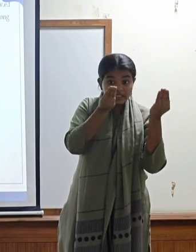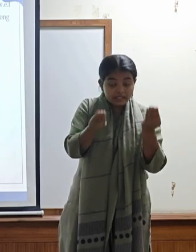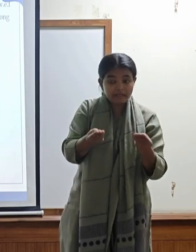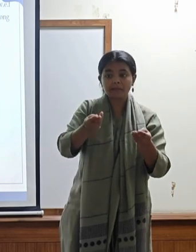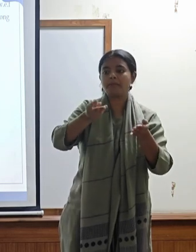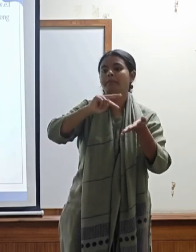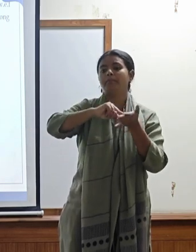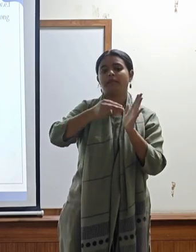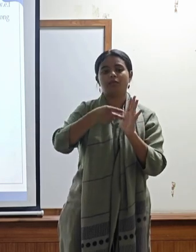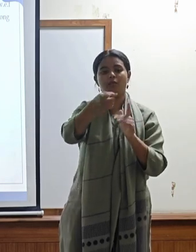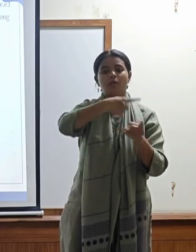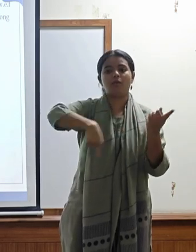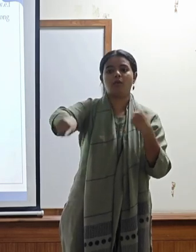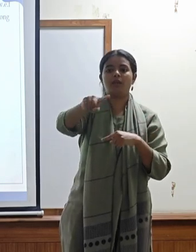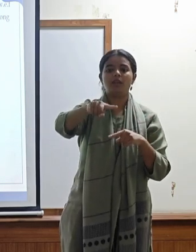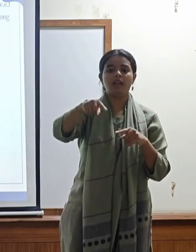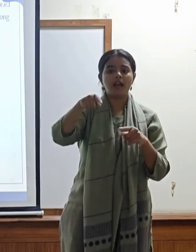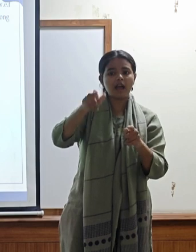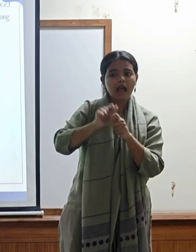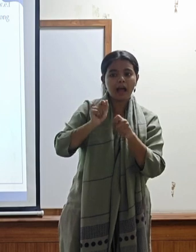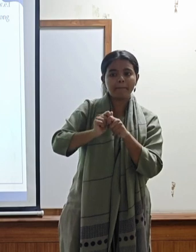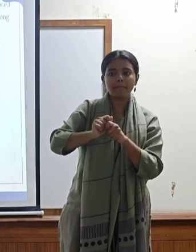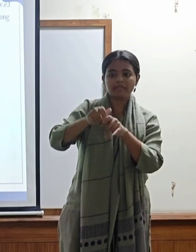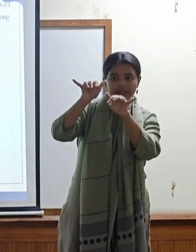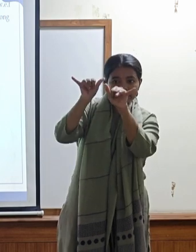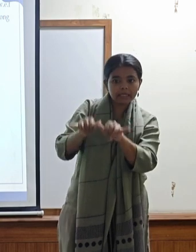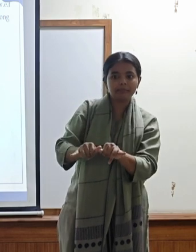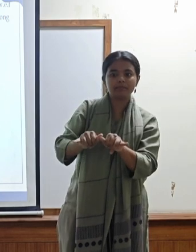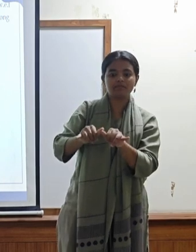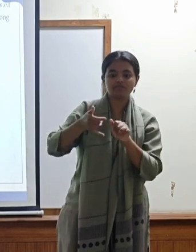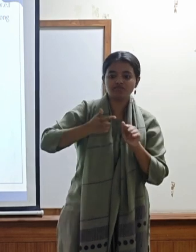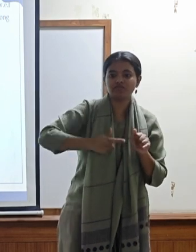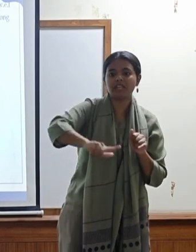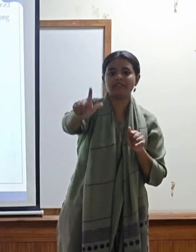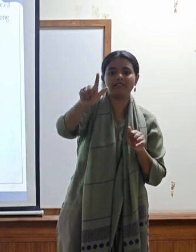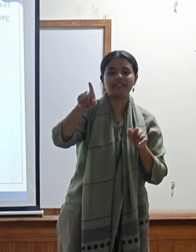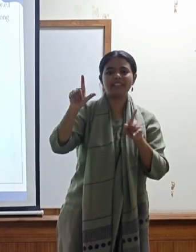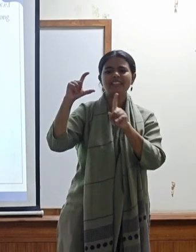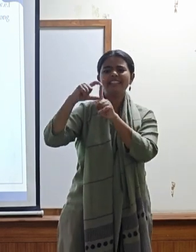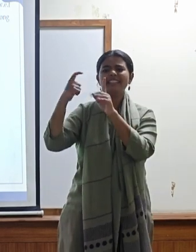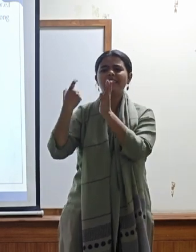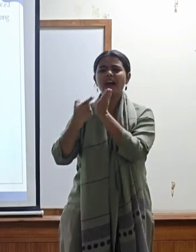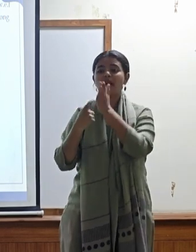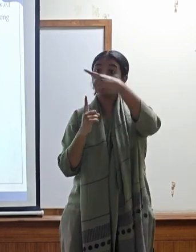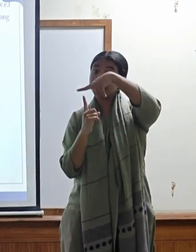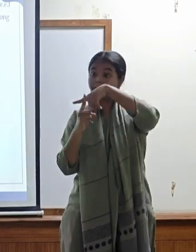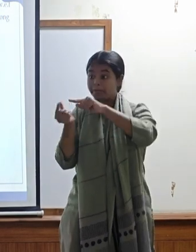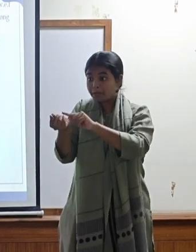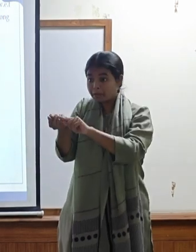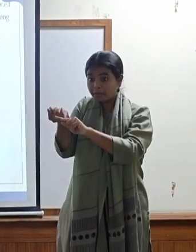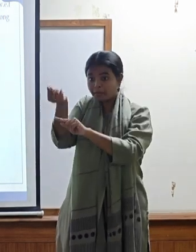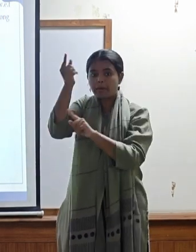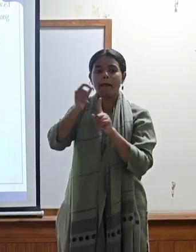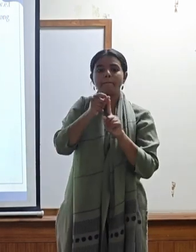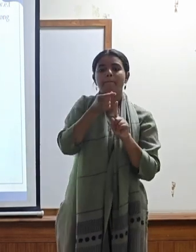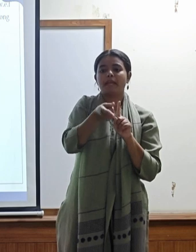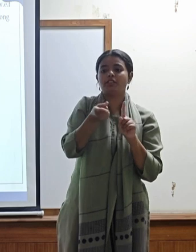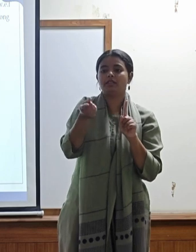be beneficial कि वो लंबे टाइम तक एक अच्छी pension जो DR के साथ में increase होती रहेगी वो आप avail कर पाएं.